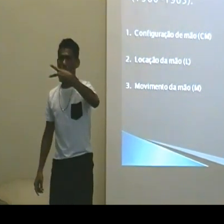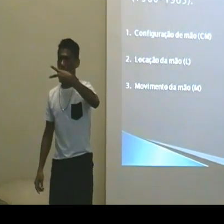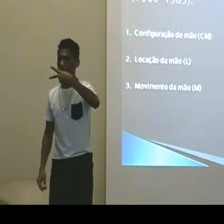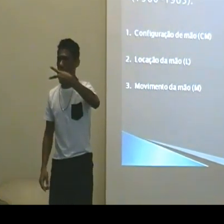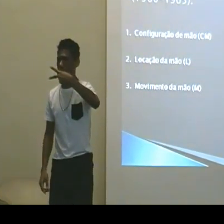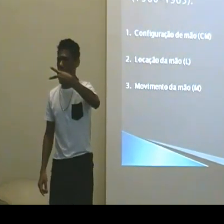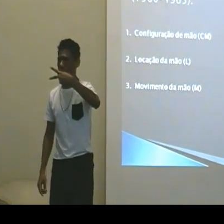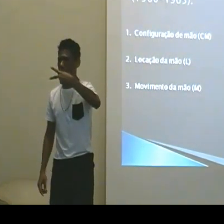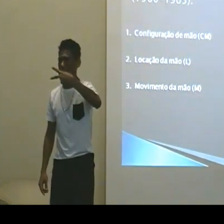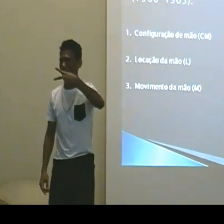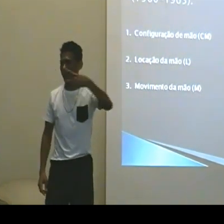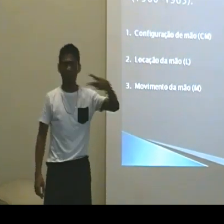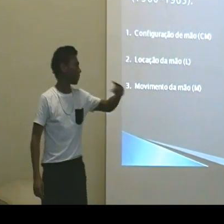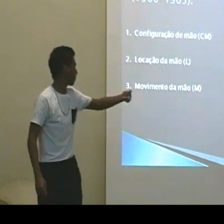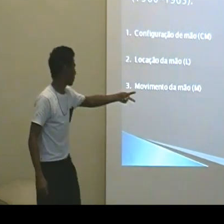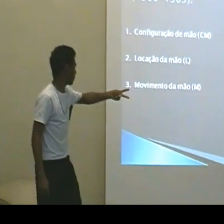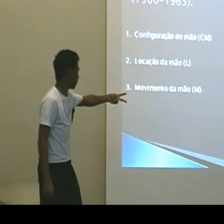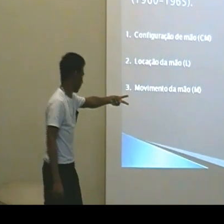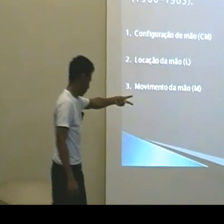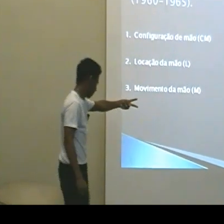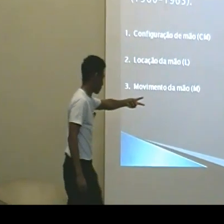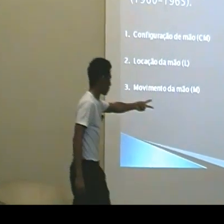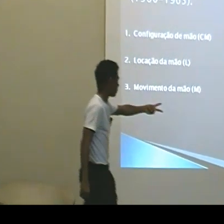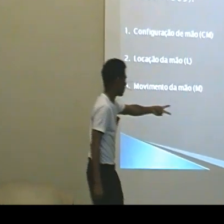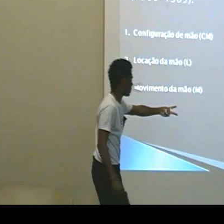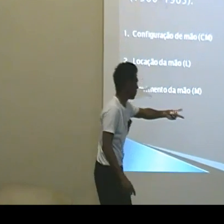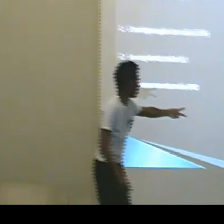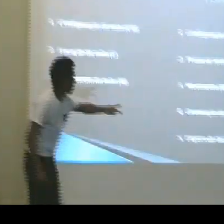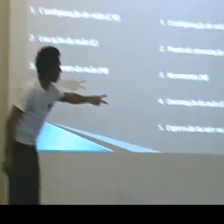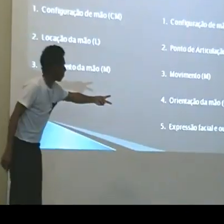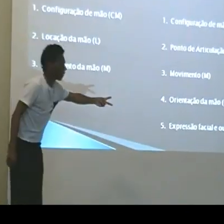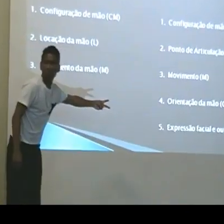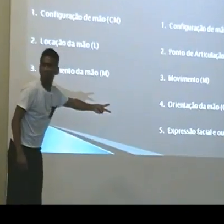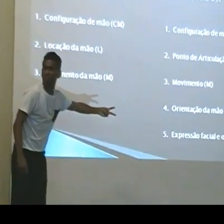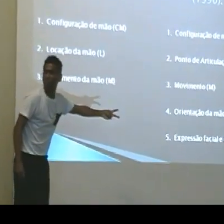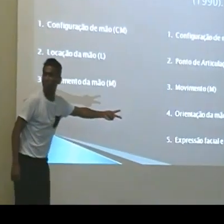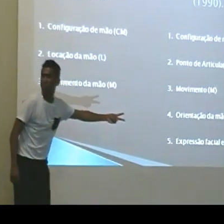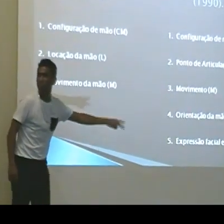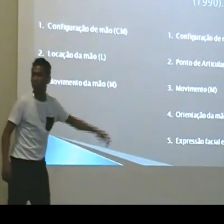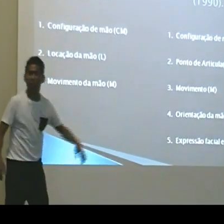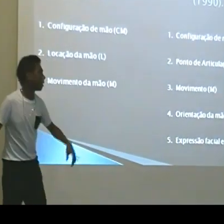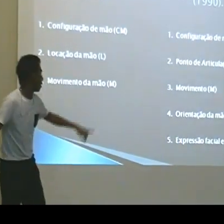falta, tem mais 2 parâmetros que a gente pode colocar aqui.